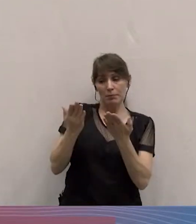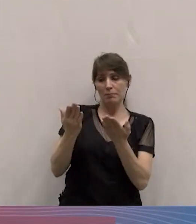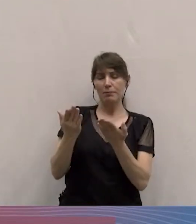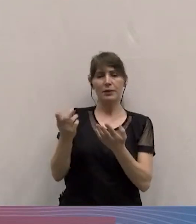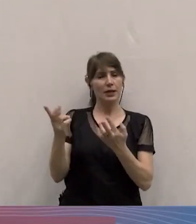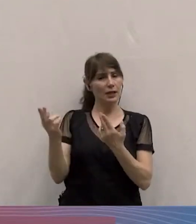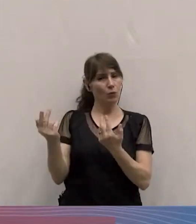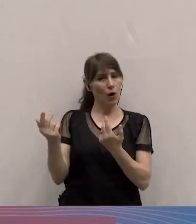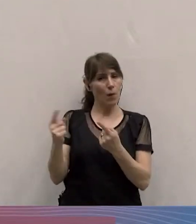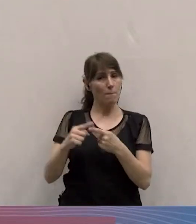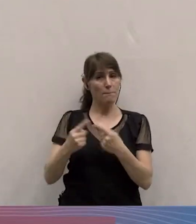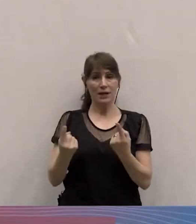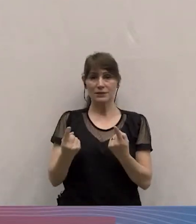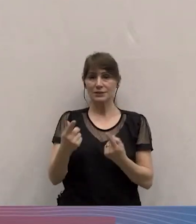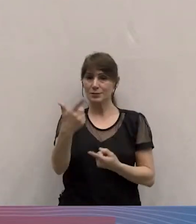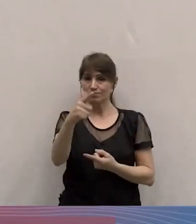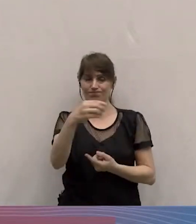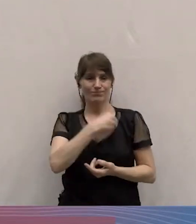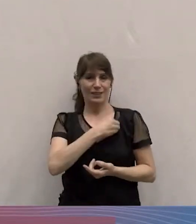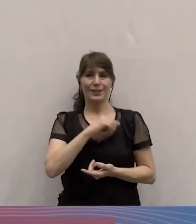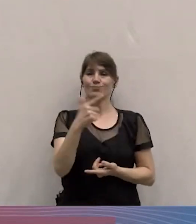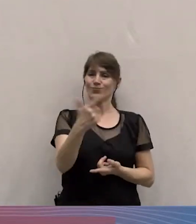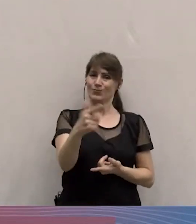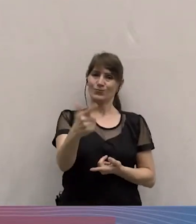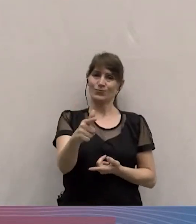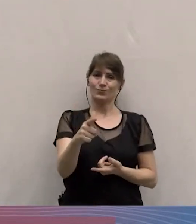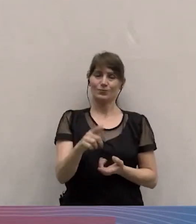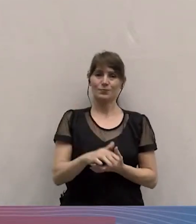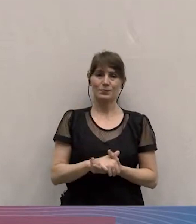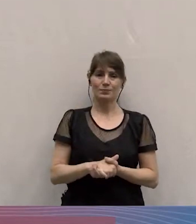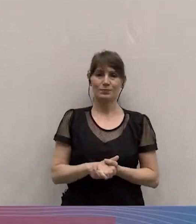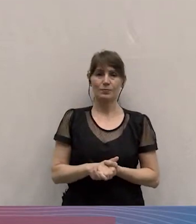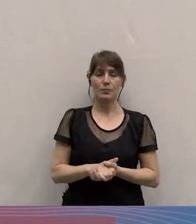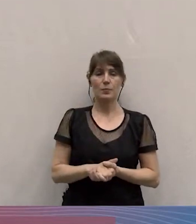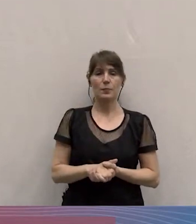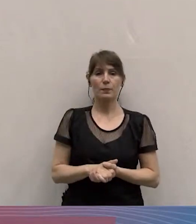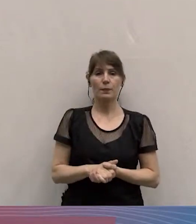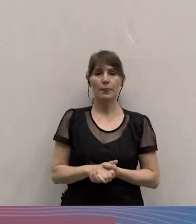Semelhança. Qual é